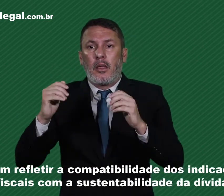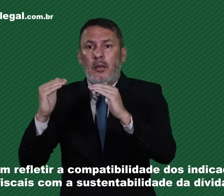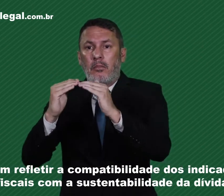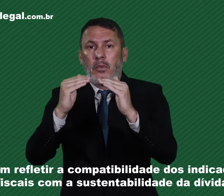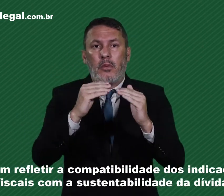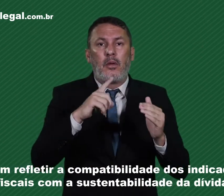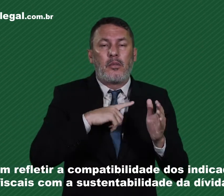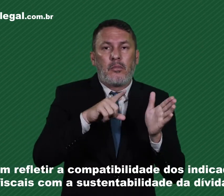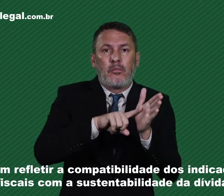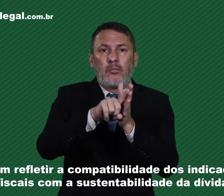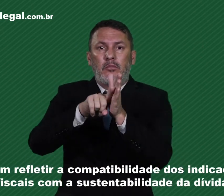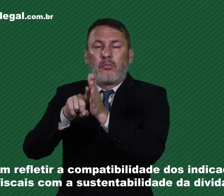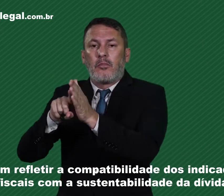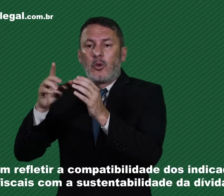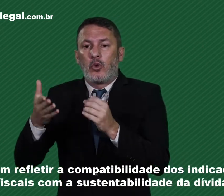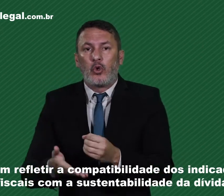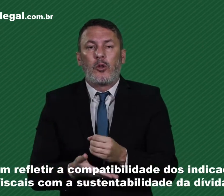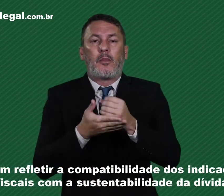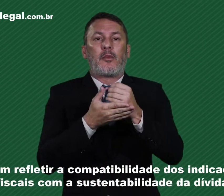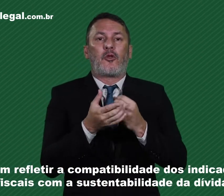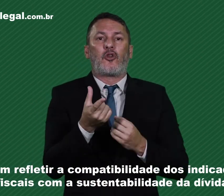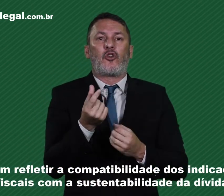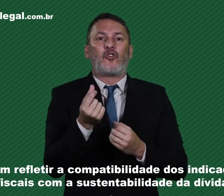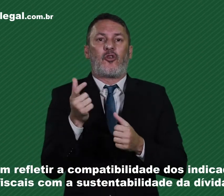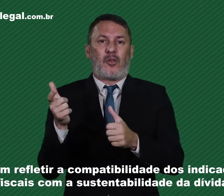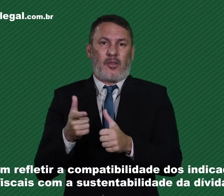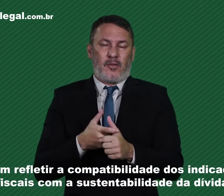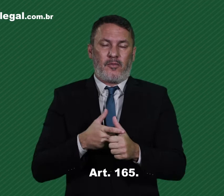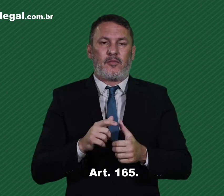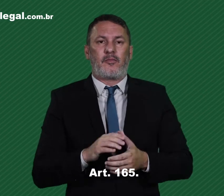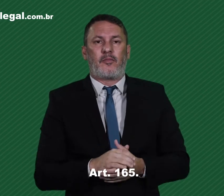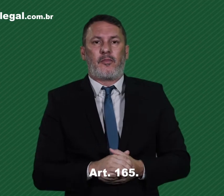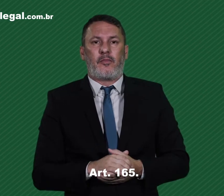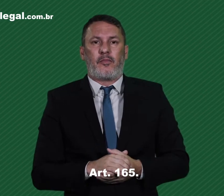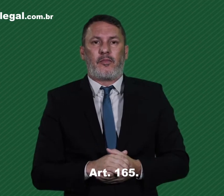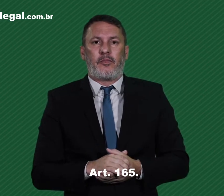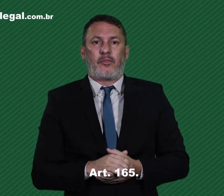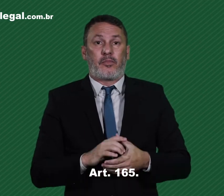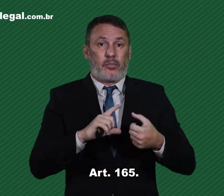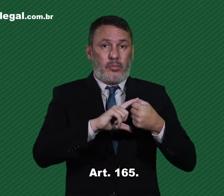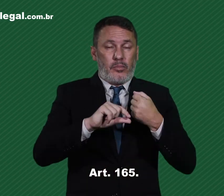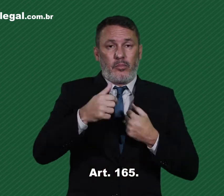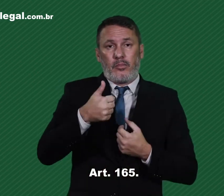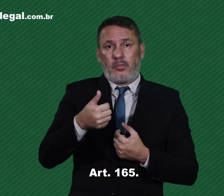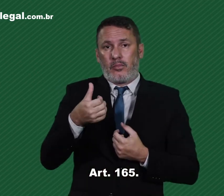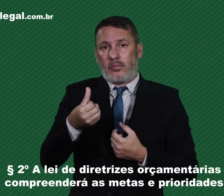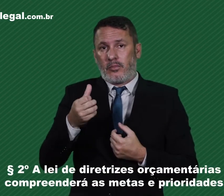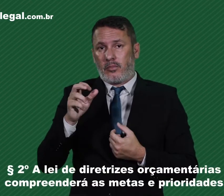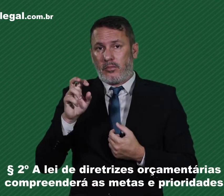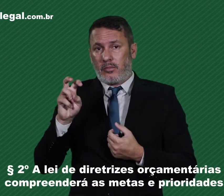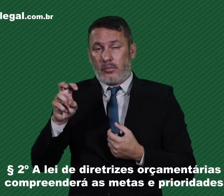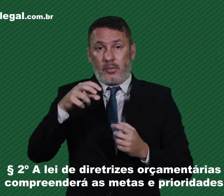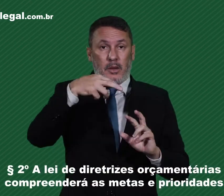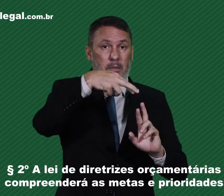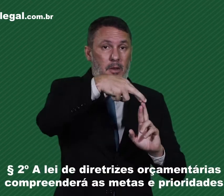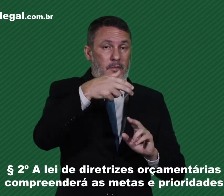dos indicadores fiscais com sustentabilidade da dívida artigo a 65 parágrafo